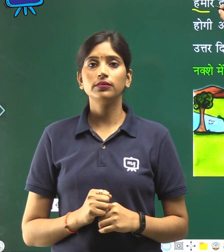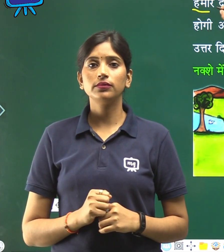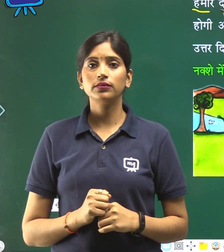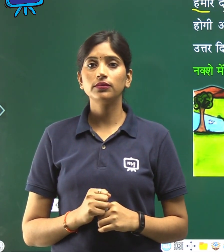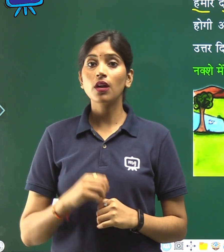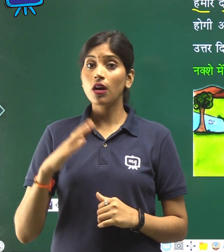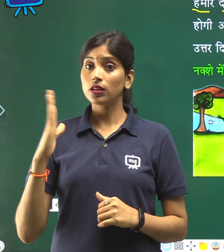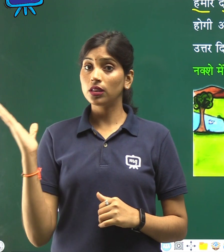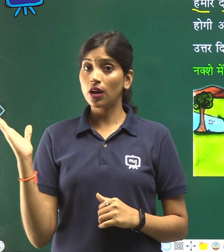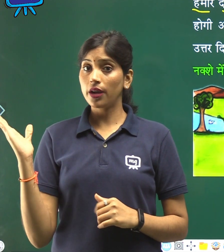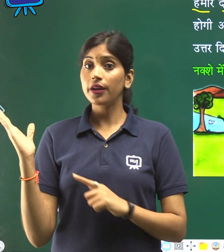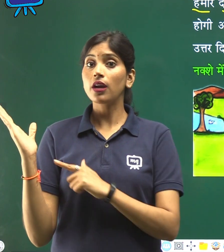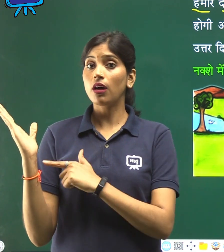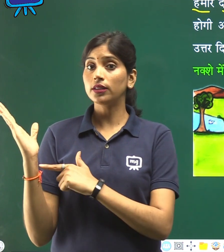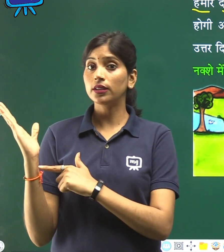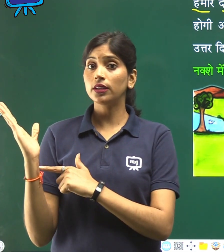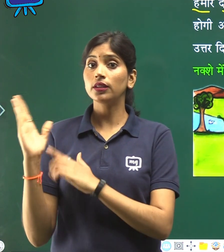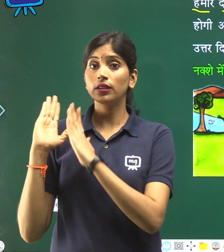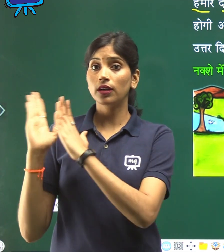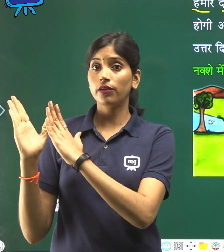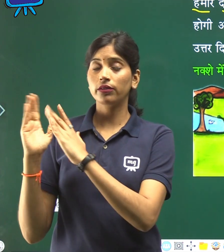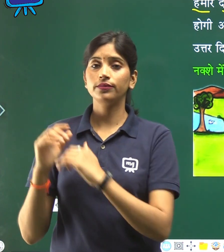दाएं हाथ की तरफ